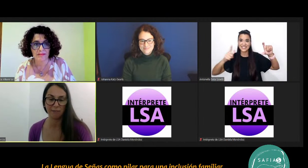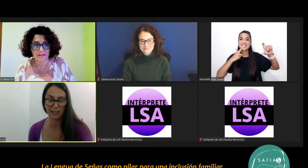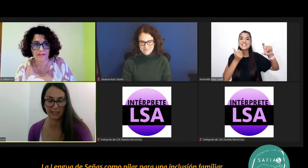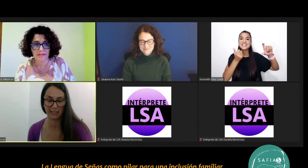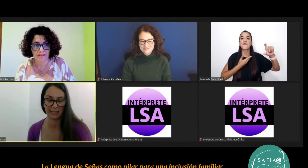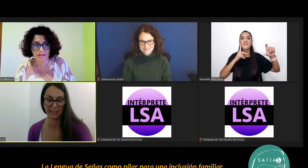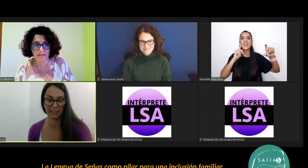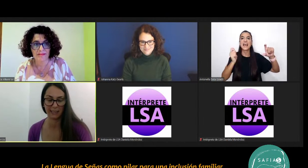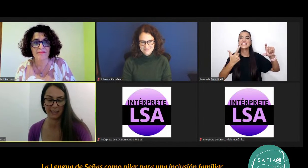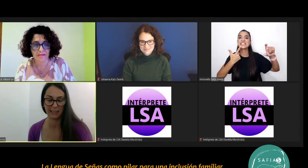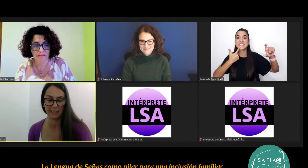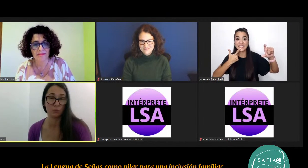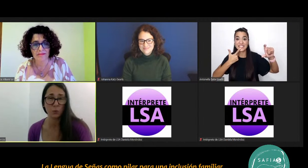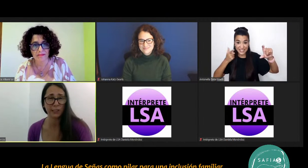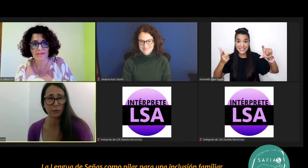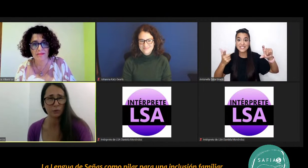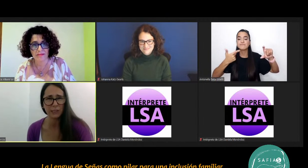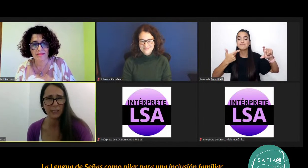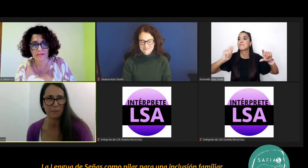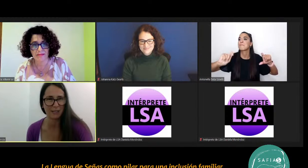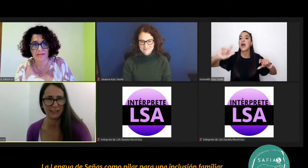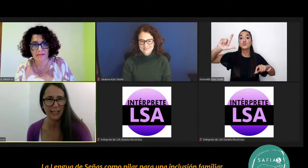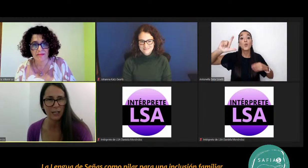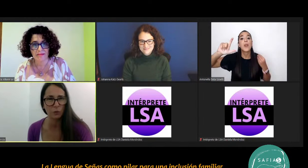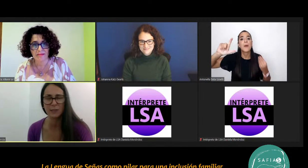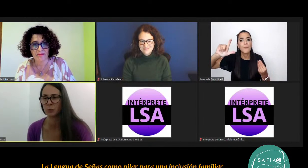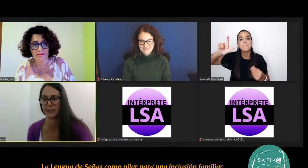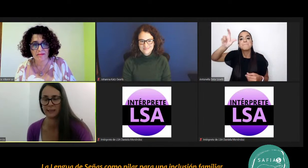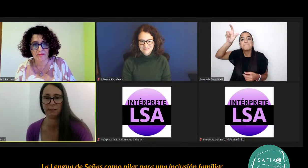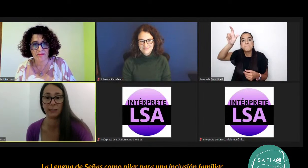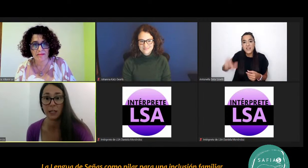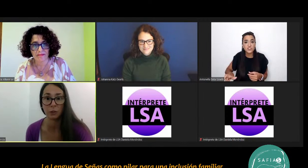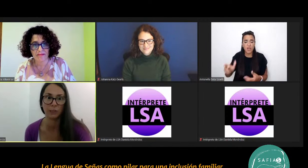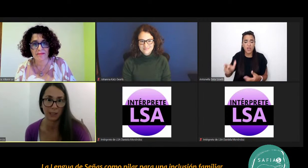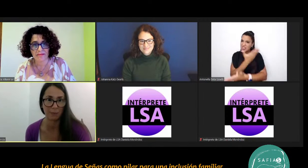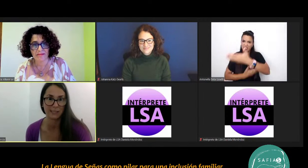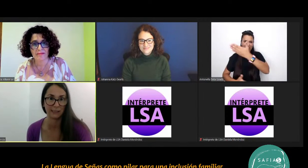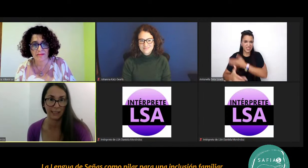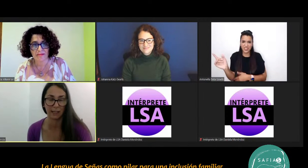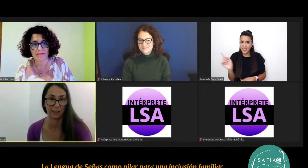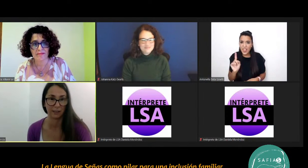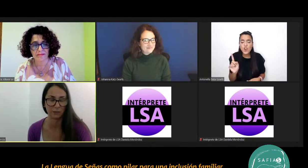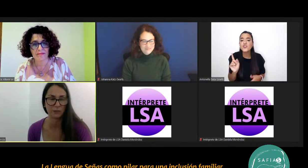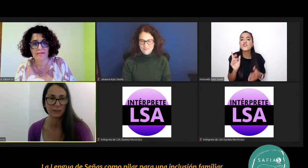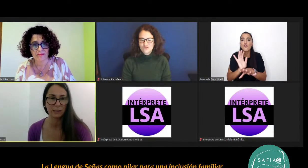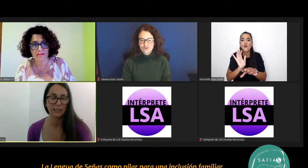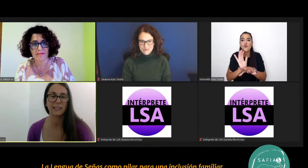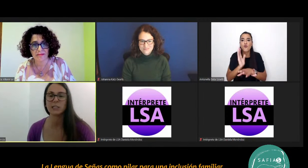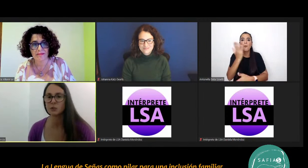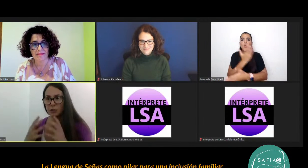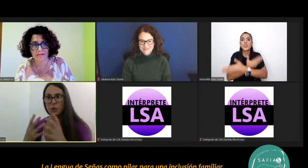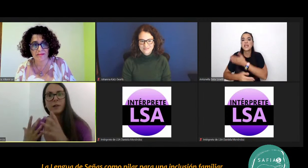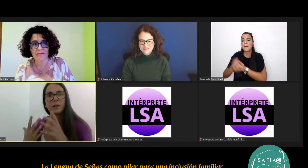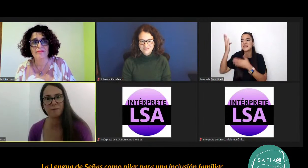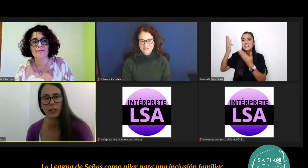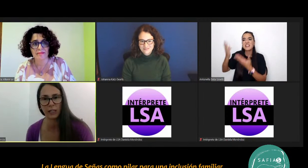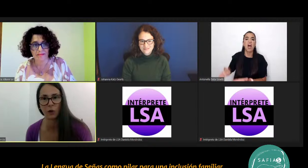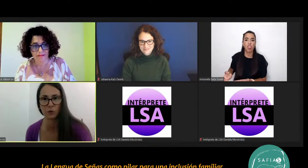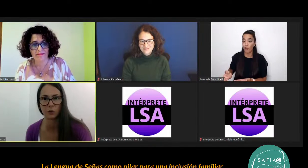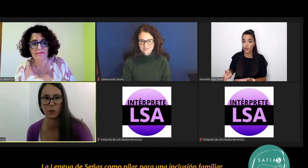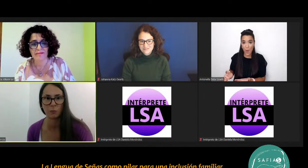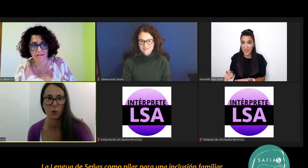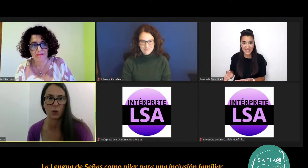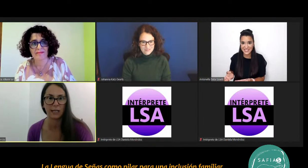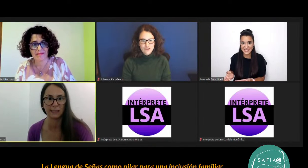Que habla de un sujeto no discapacitado, de una subjetividad no discapacitada, ¿no? Y eso es todo un enfoque